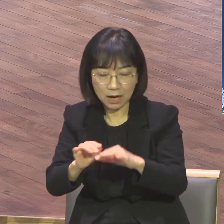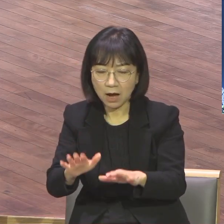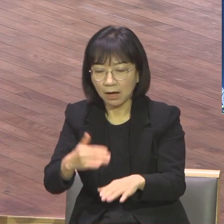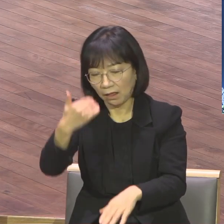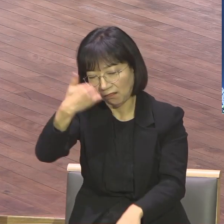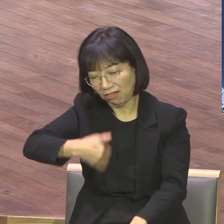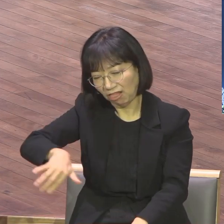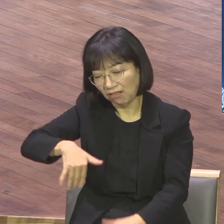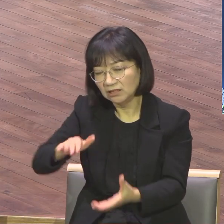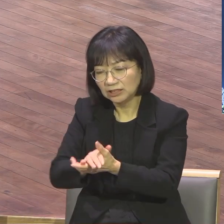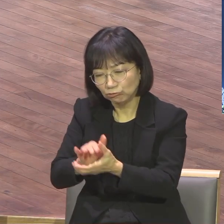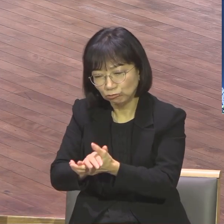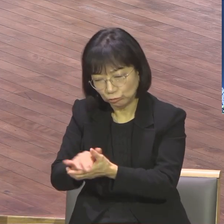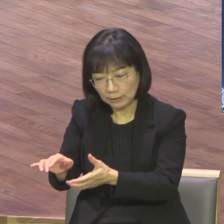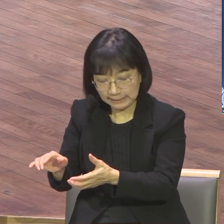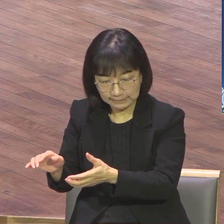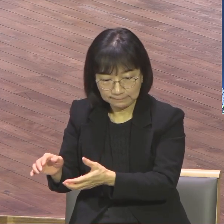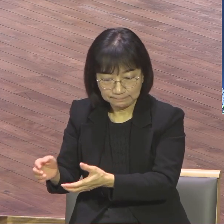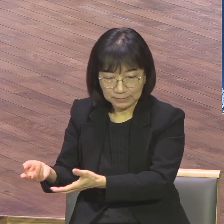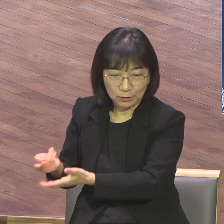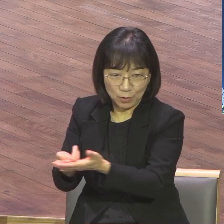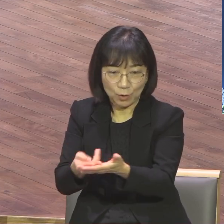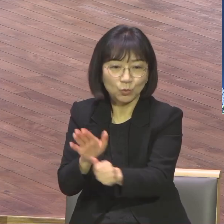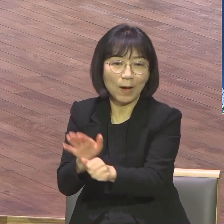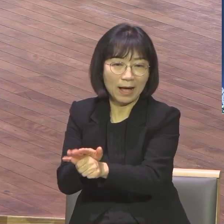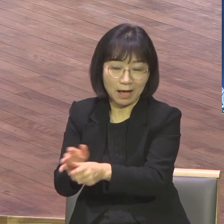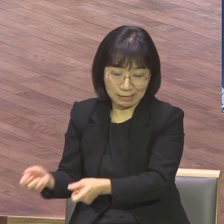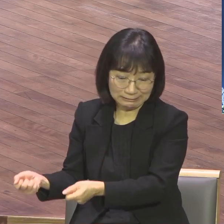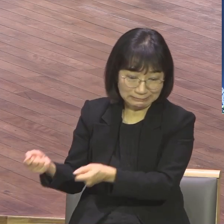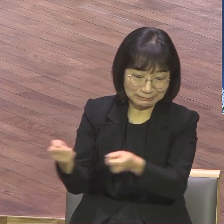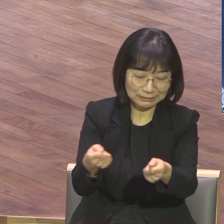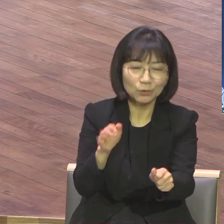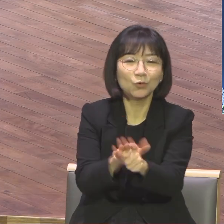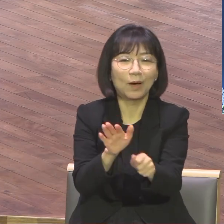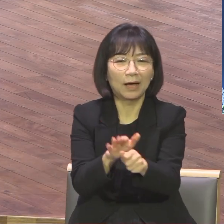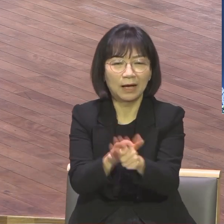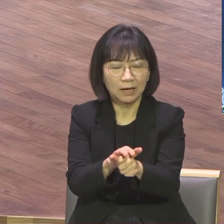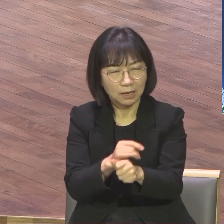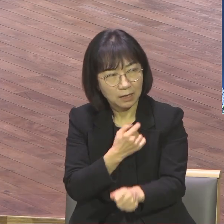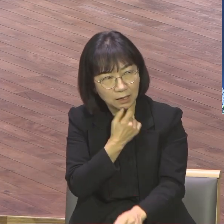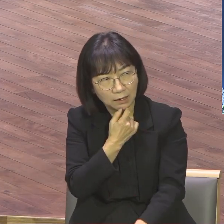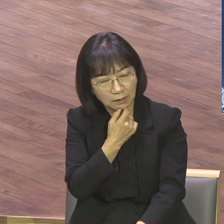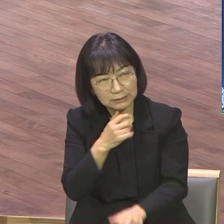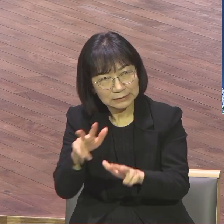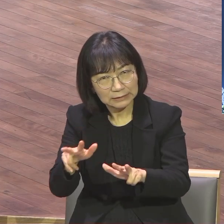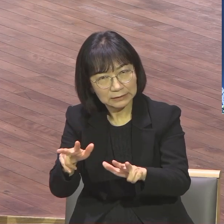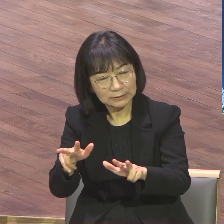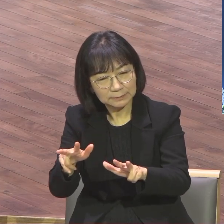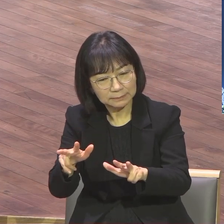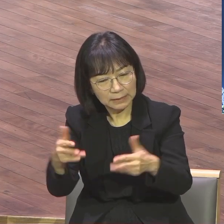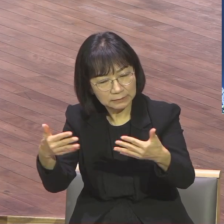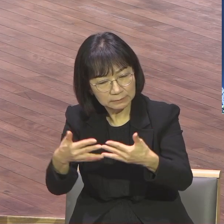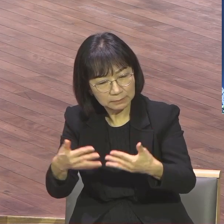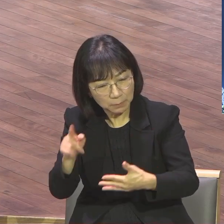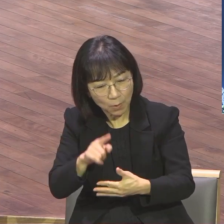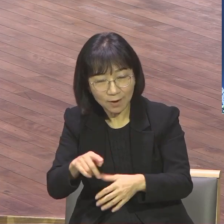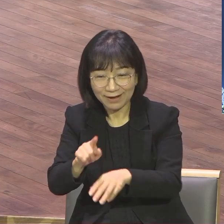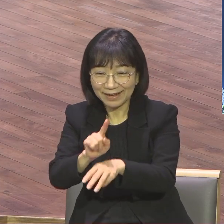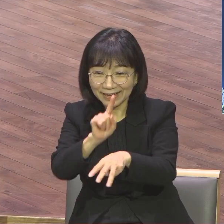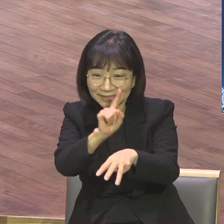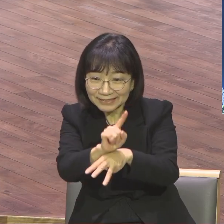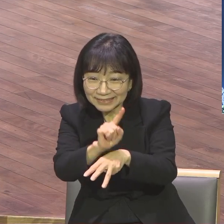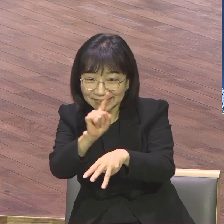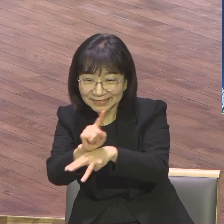인도했다. 지금 우리가 적용하면 3.1조 사역이지요. 3.1조가 딱